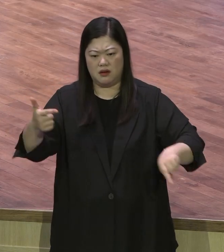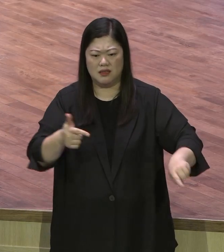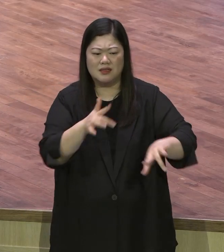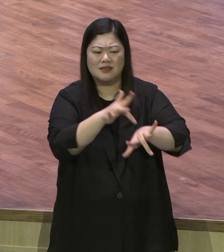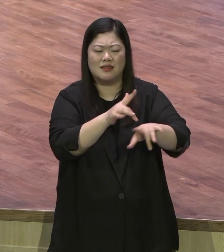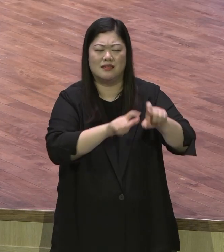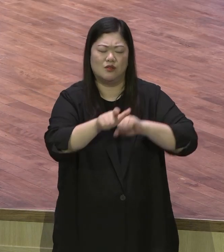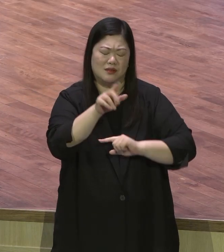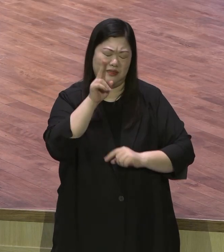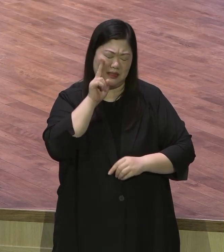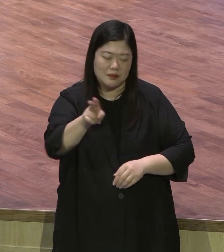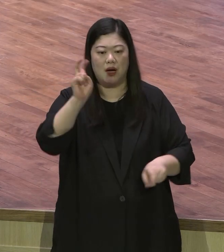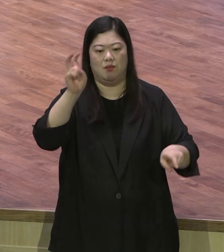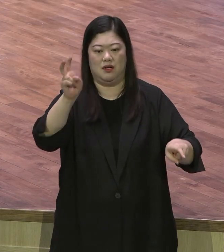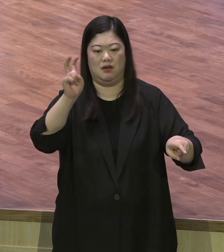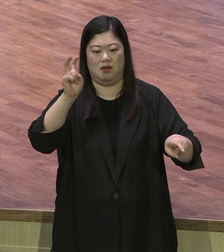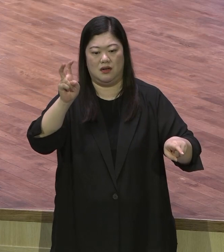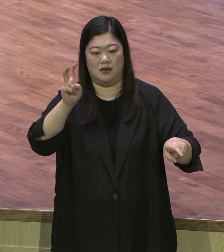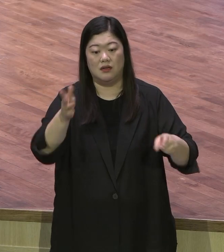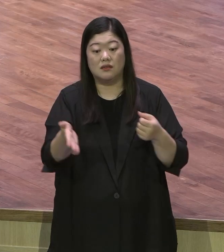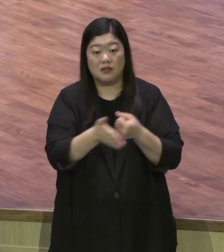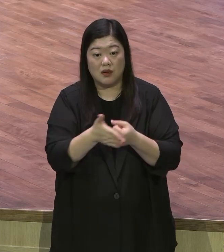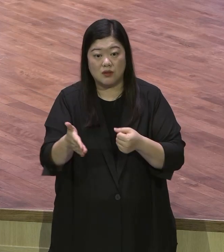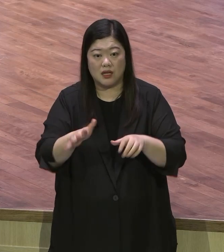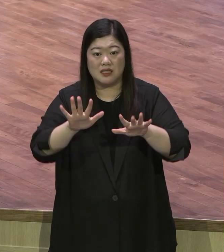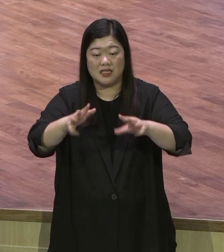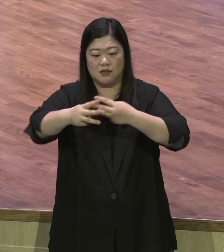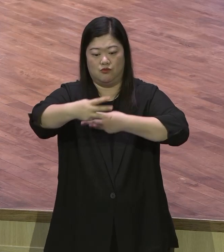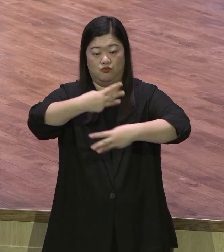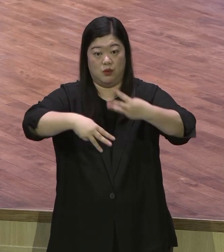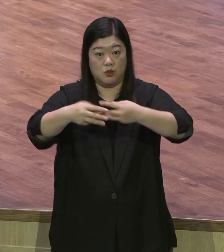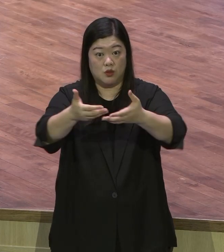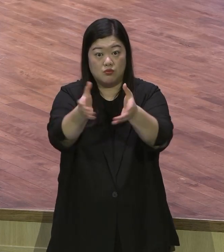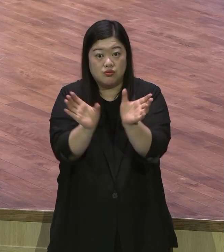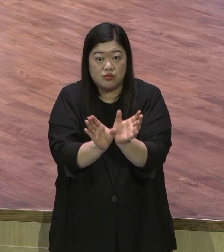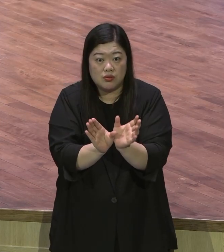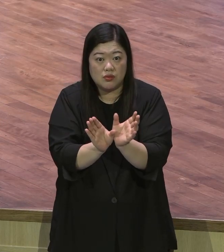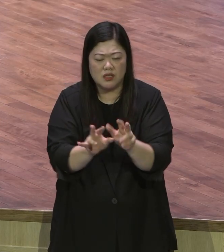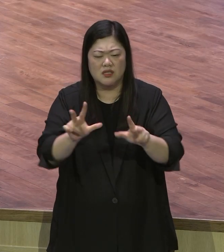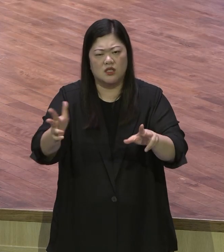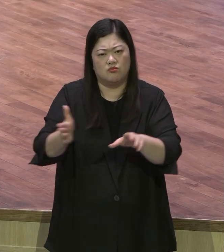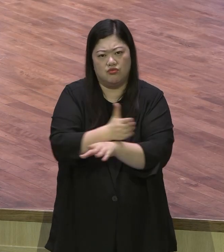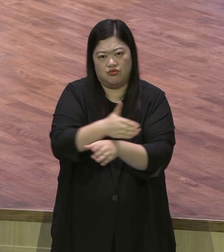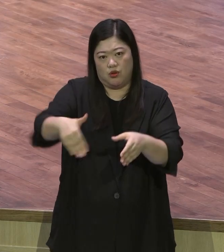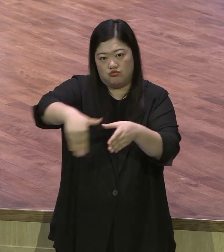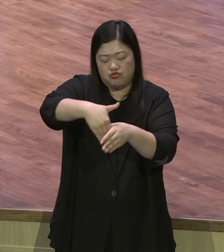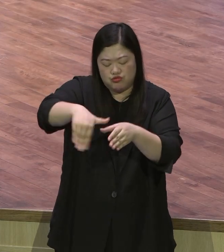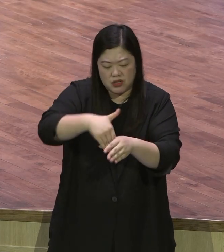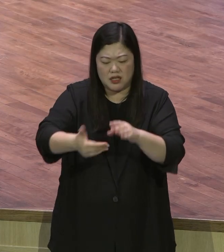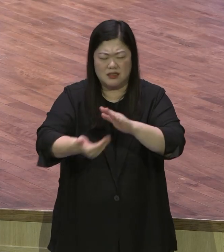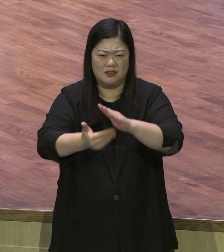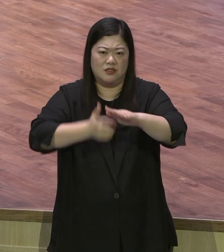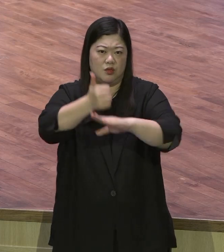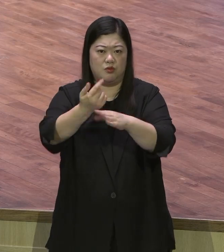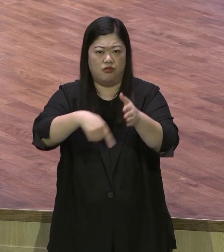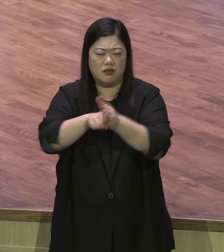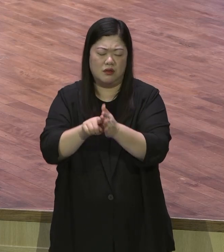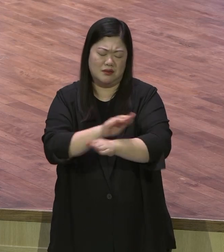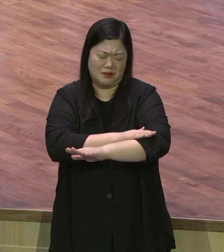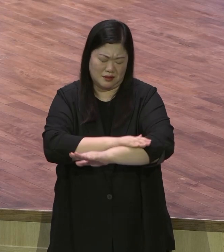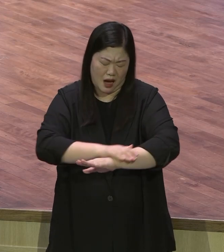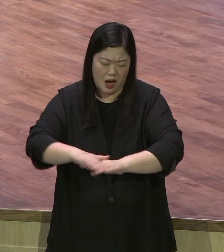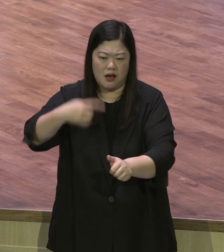렘넌트 위원회는요, 눈에 불을 켜고 그리스도 심장으로 하나하나 그렇게 정말로